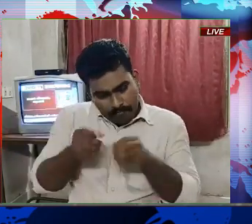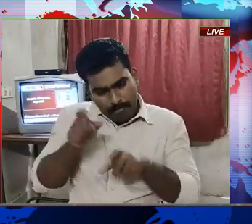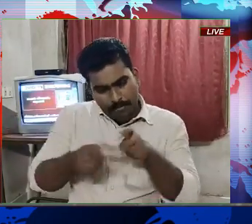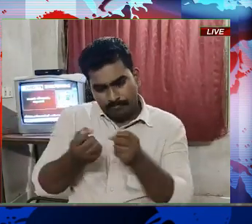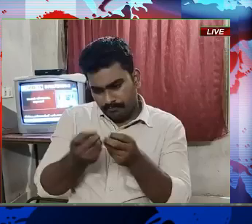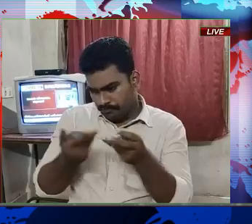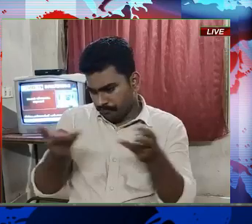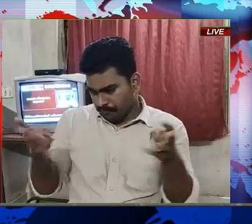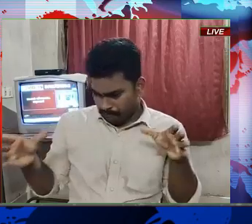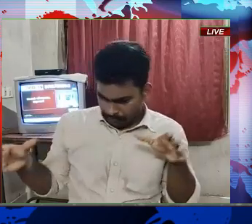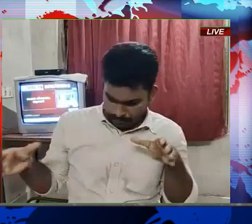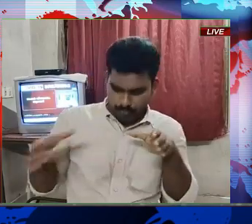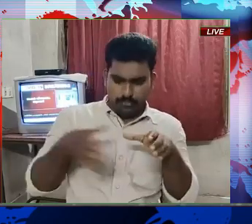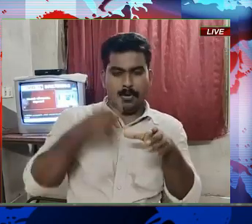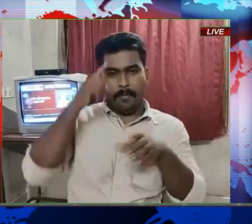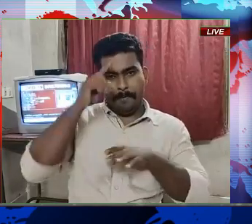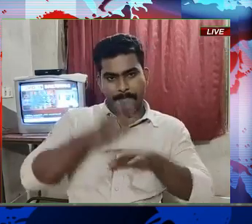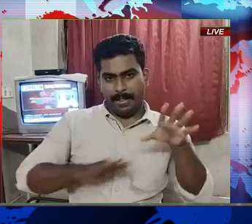ജാഗ്രതയോടെ